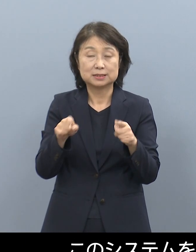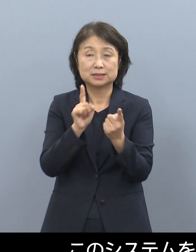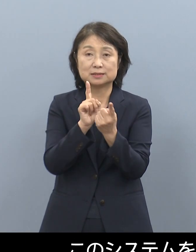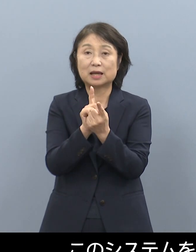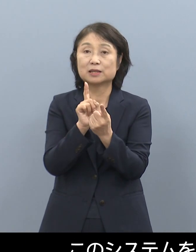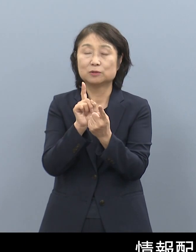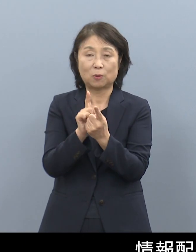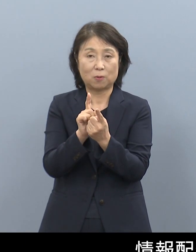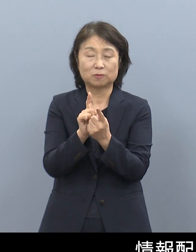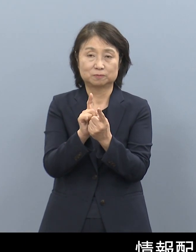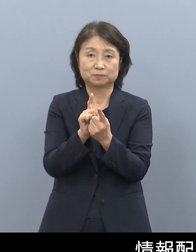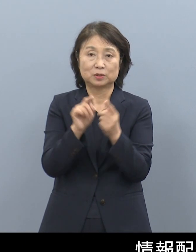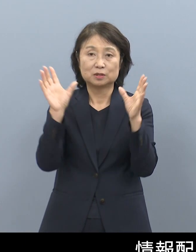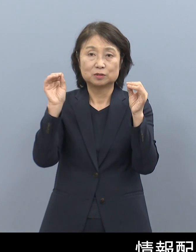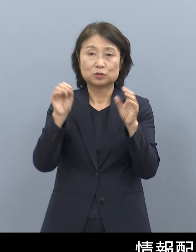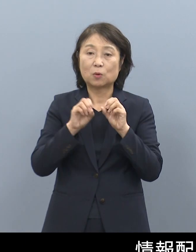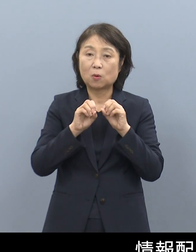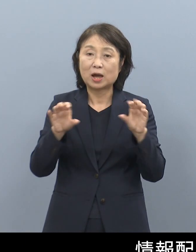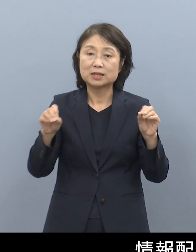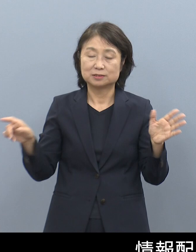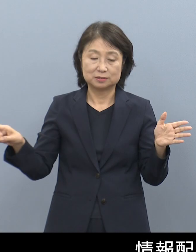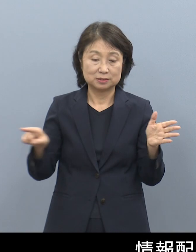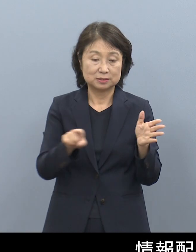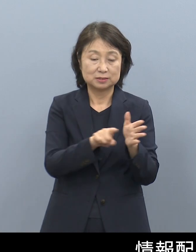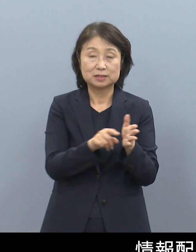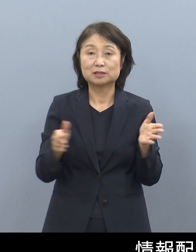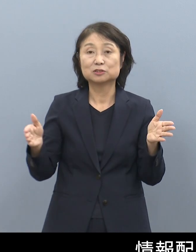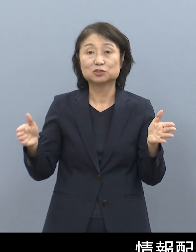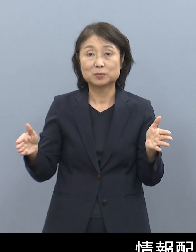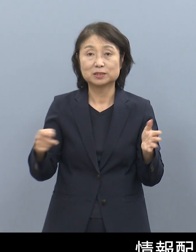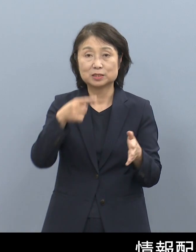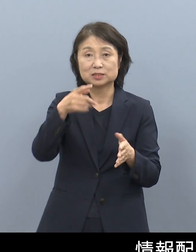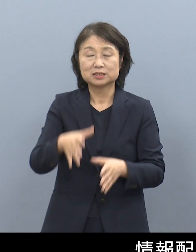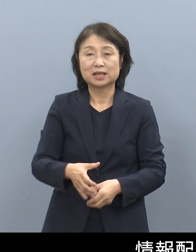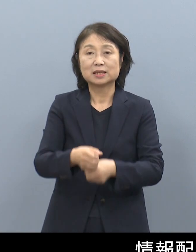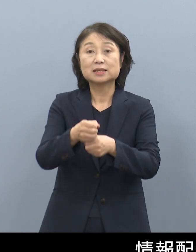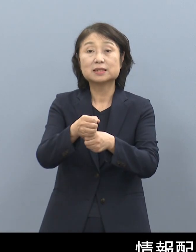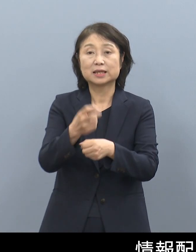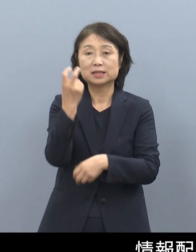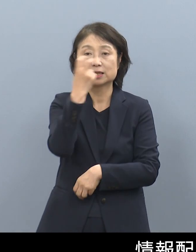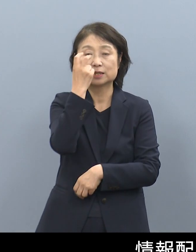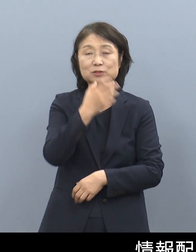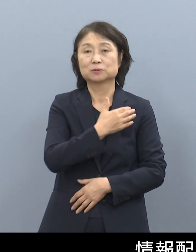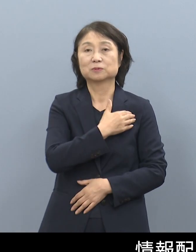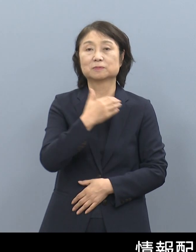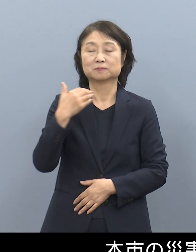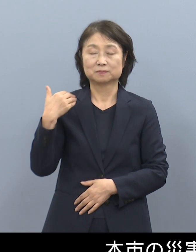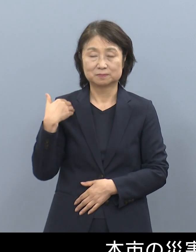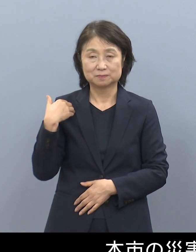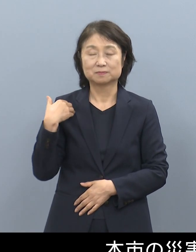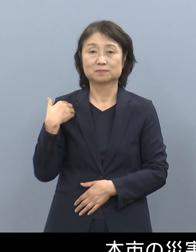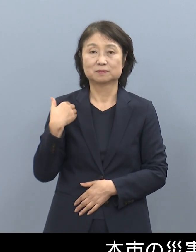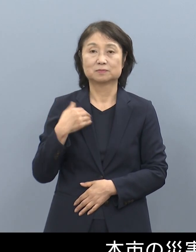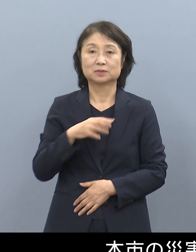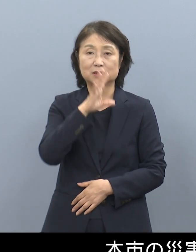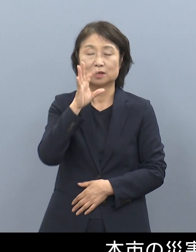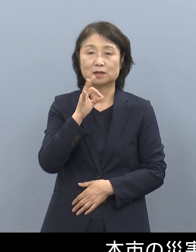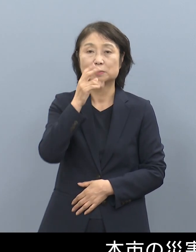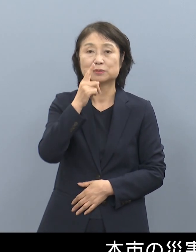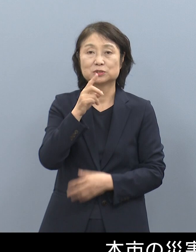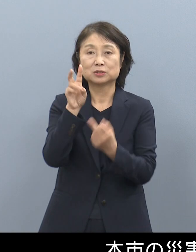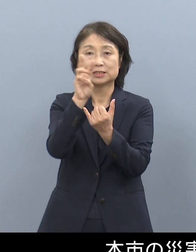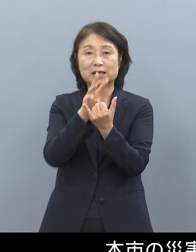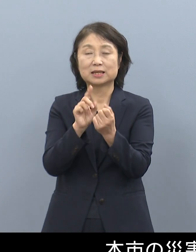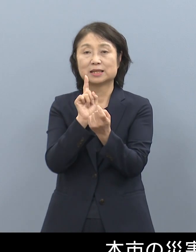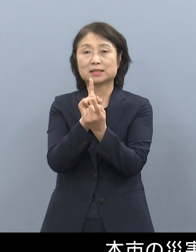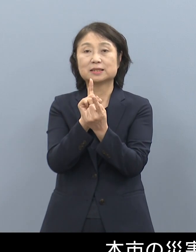応、情報配信に至るまで、一元的に管理することが可能となり、本市の災害対応